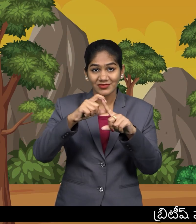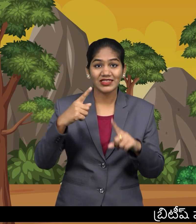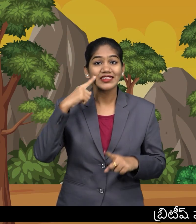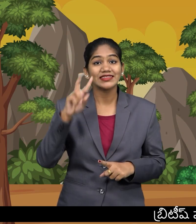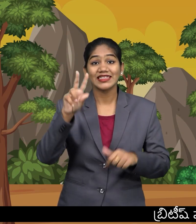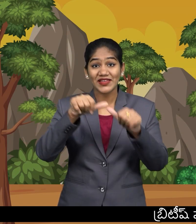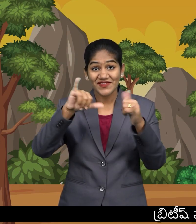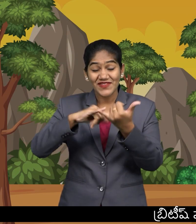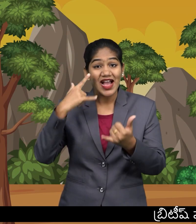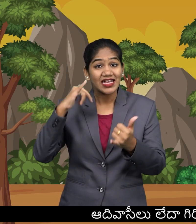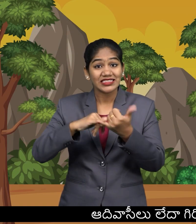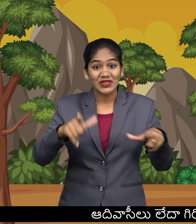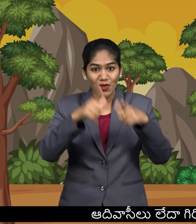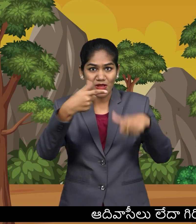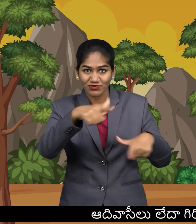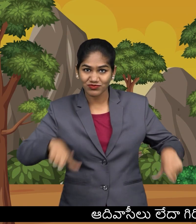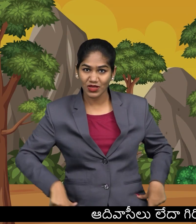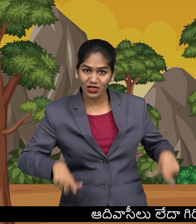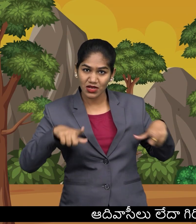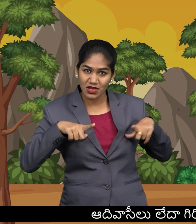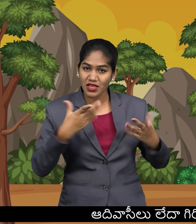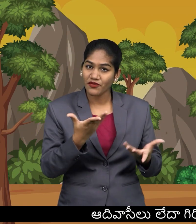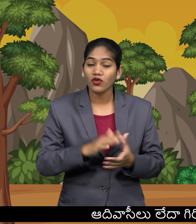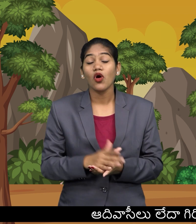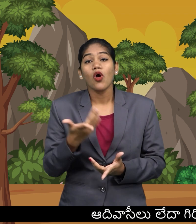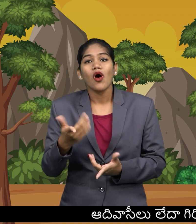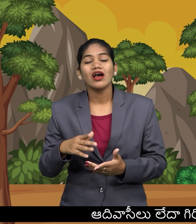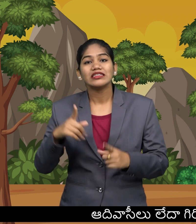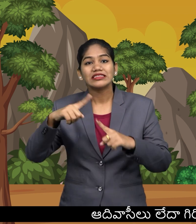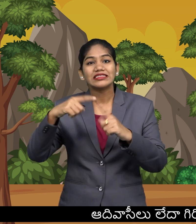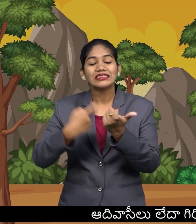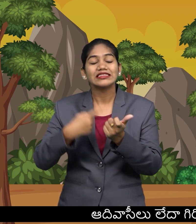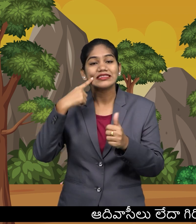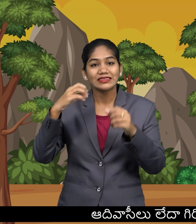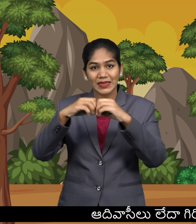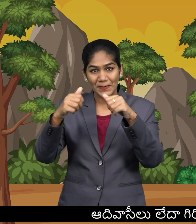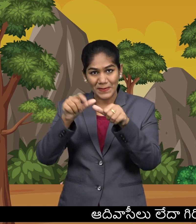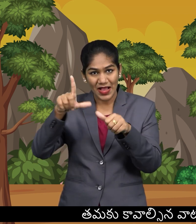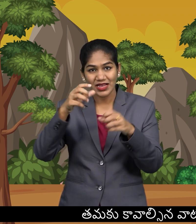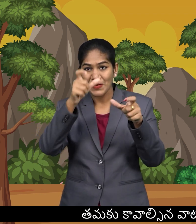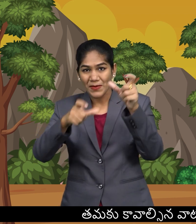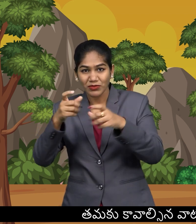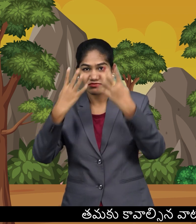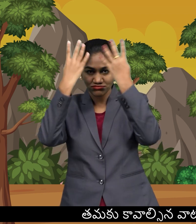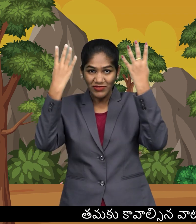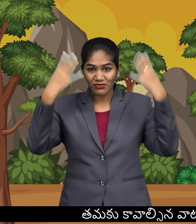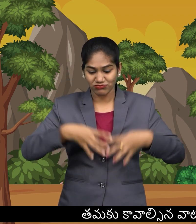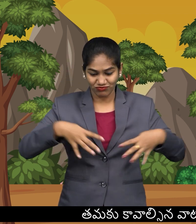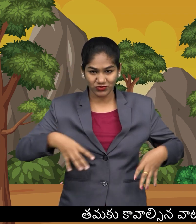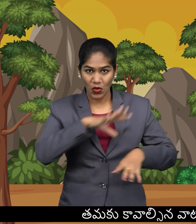బ్రిటిష్ పాలనకు ముందు ఆదివాసీలు లేదా గిరిజనులు మరియు గ్రామస్తులు తమకు కావలసిన వాటిని